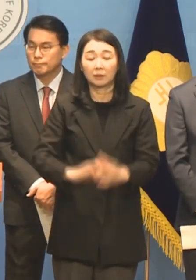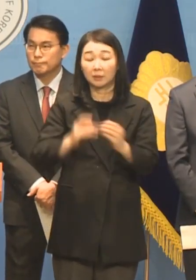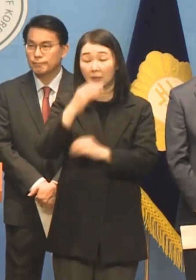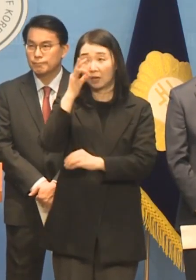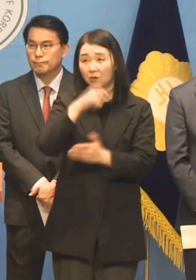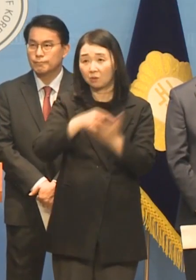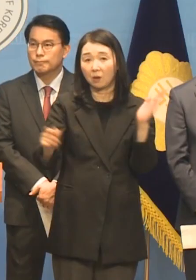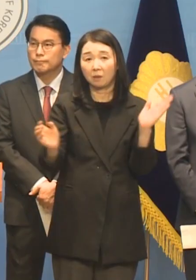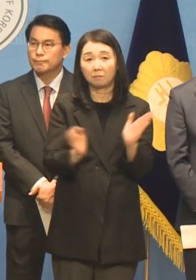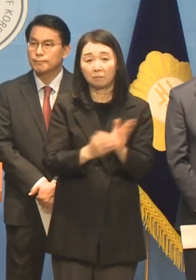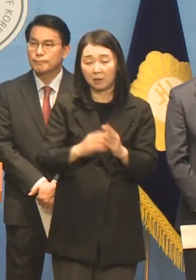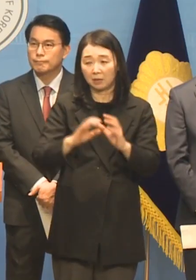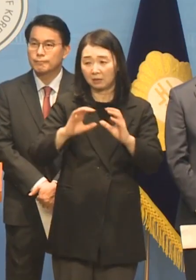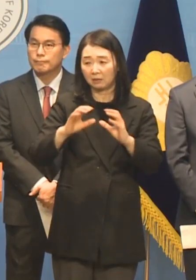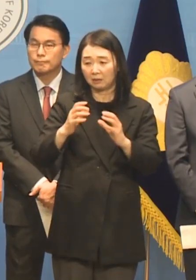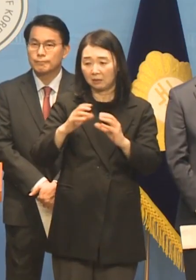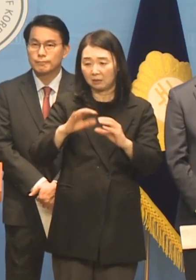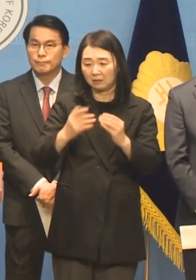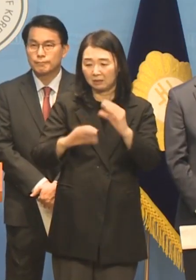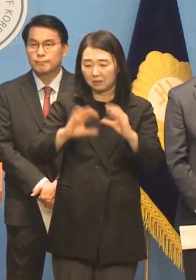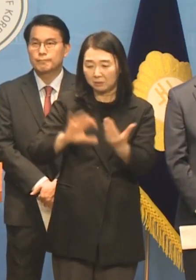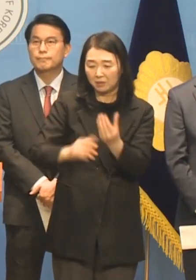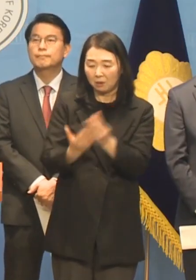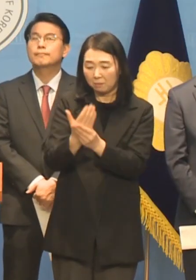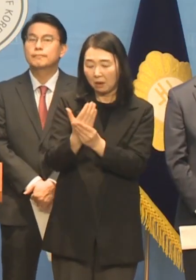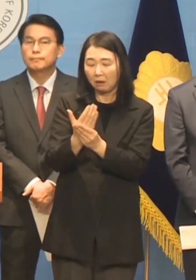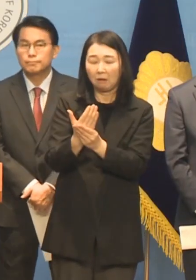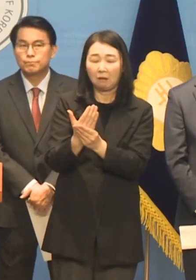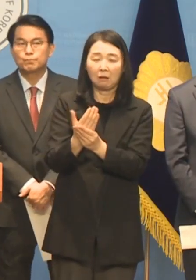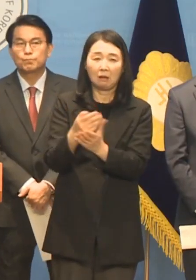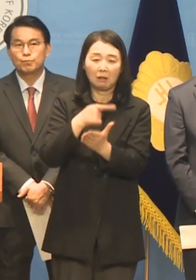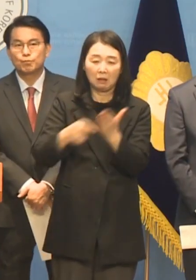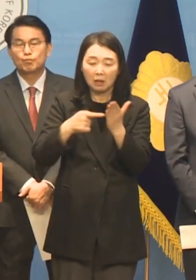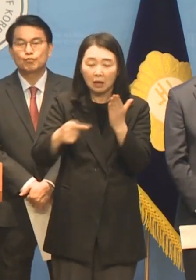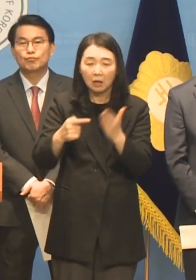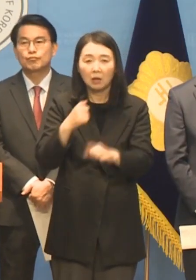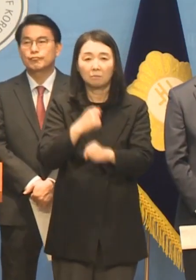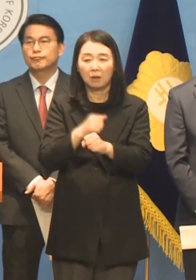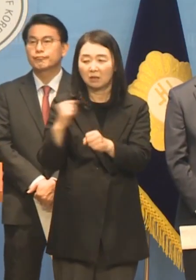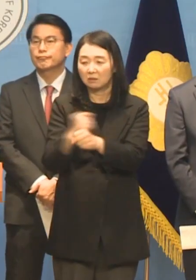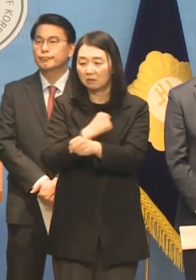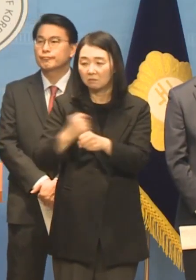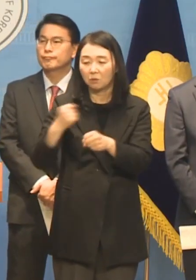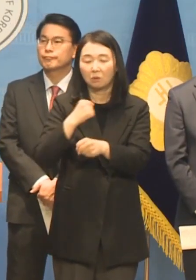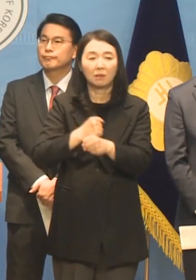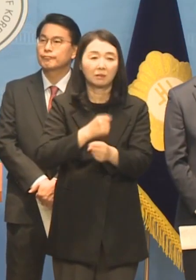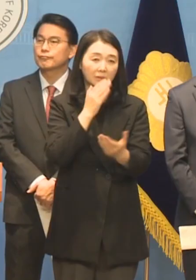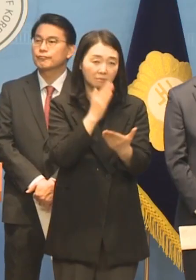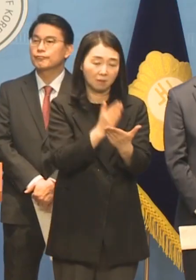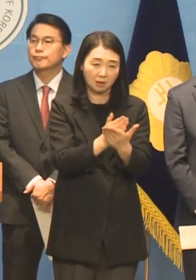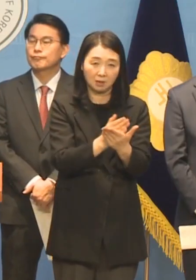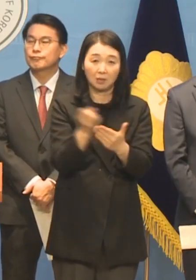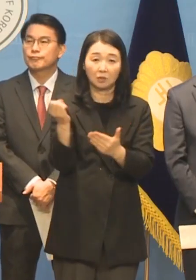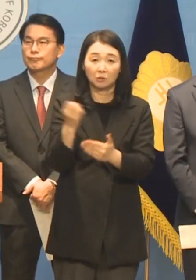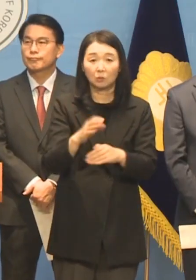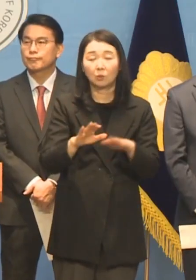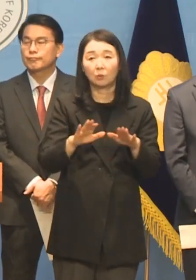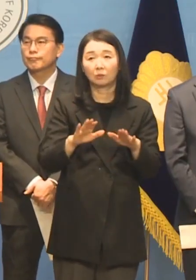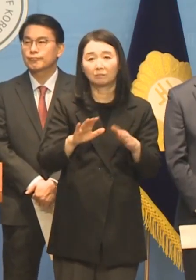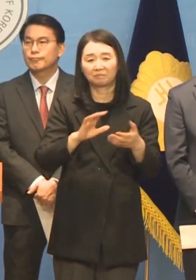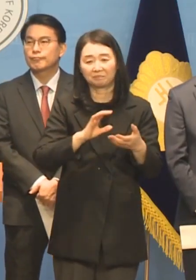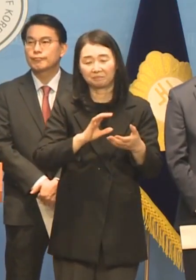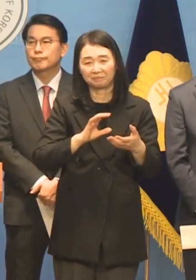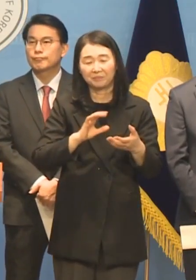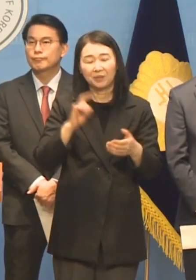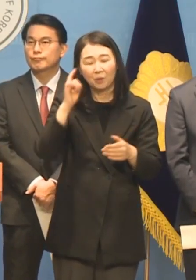해치고 사태를 악화시키는 음모론 생산을 이제 그만두십시오. 또 지금까지 각종 괴담으로